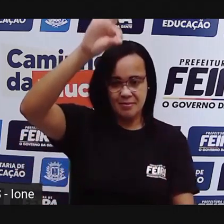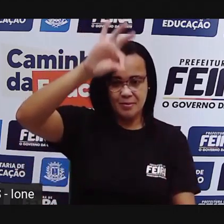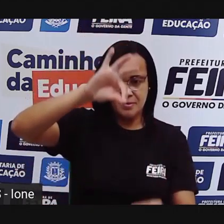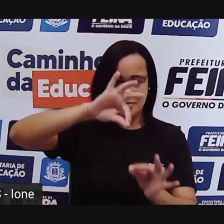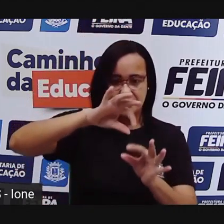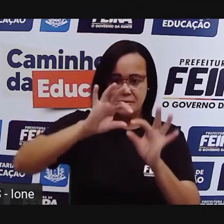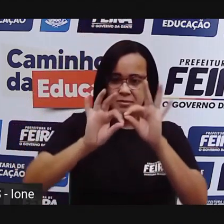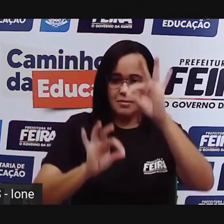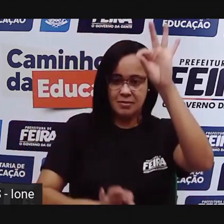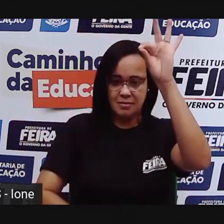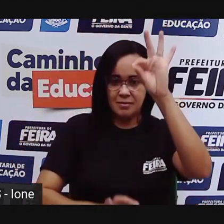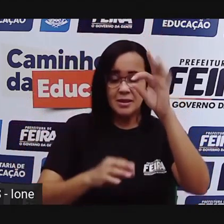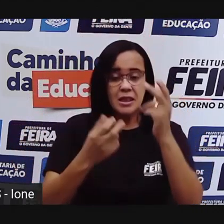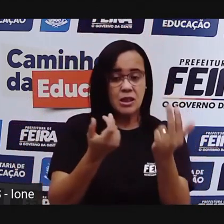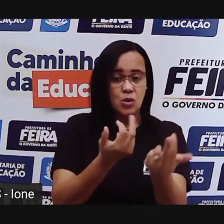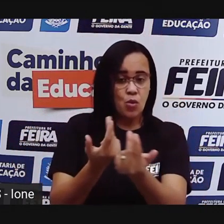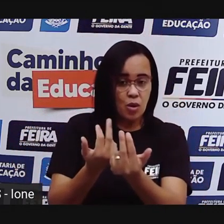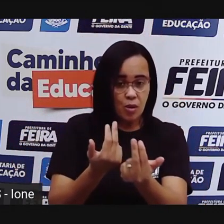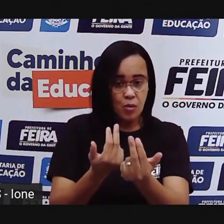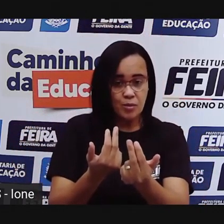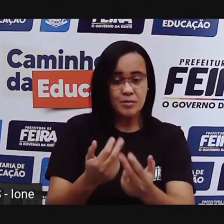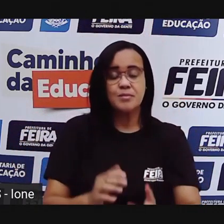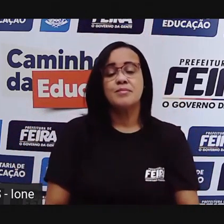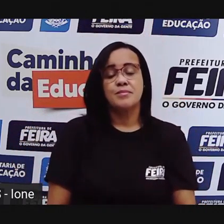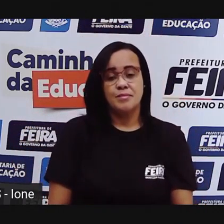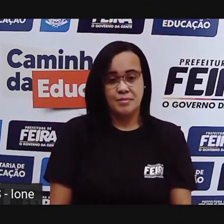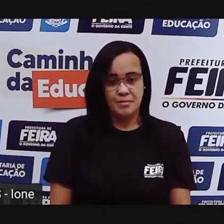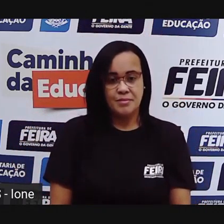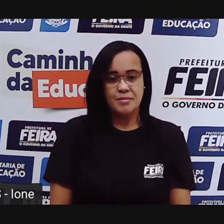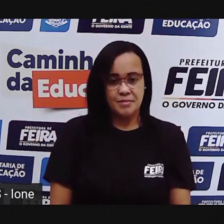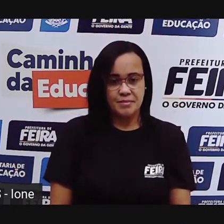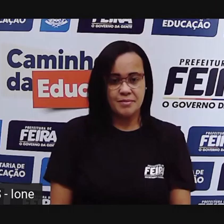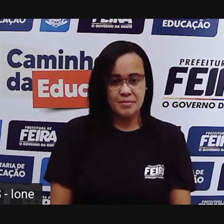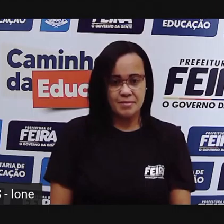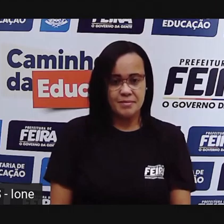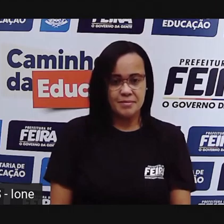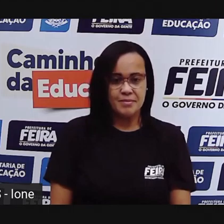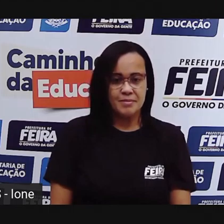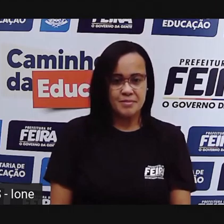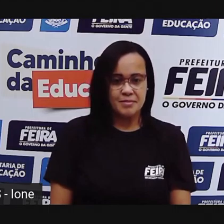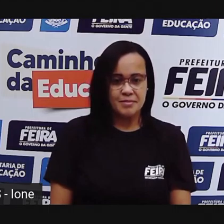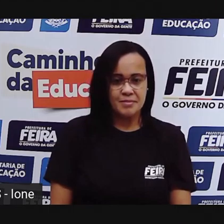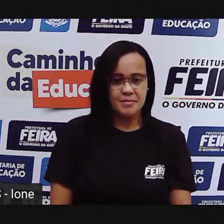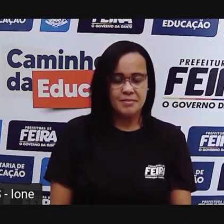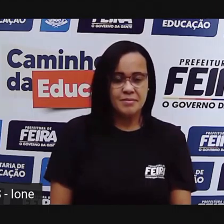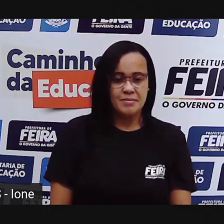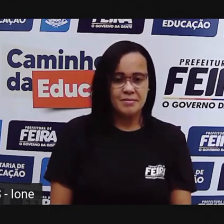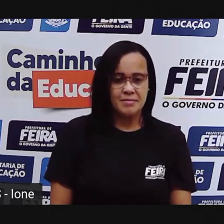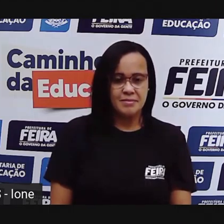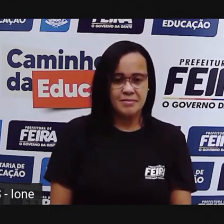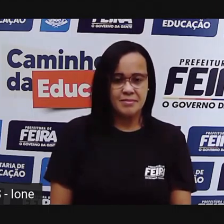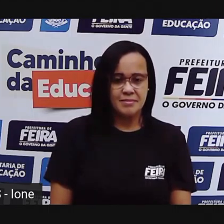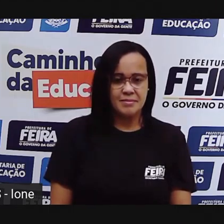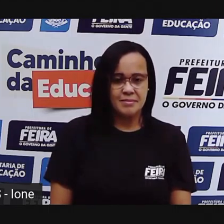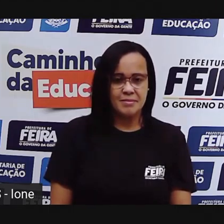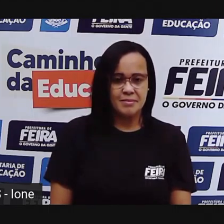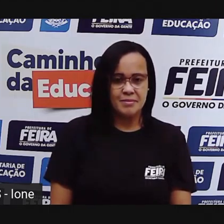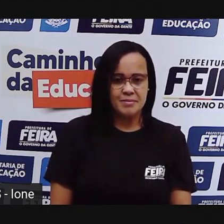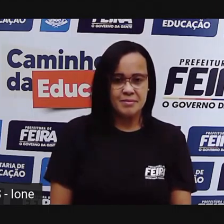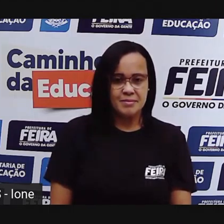crepom. Isso mesmo. E agora a gente vai recortar essa pontinha. Ops.